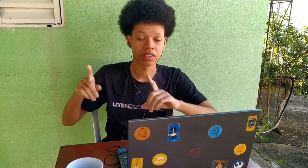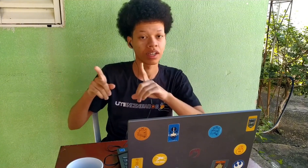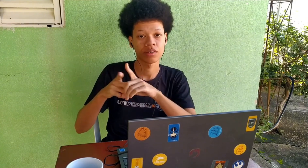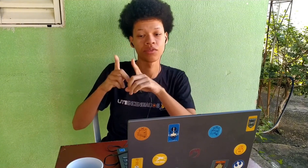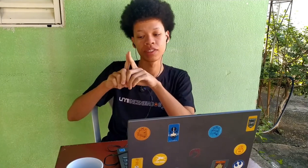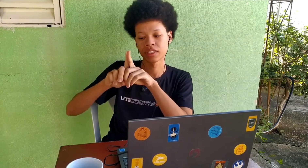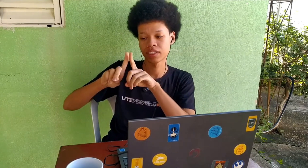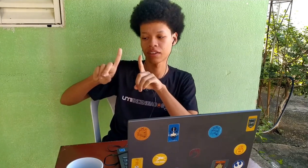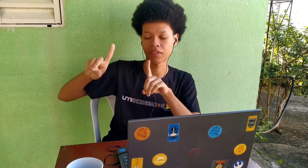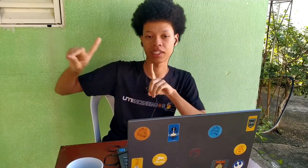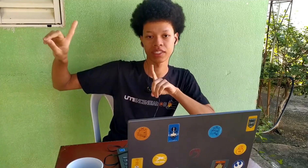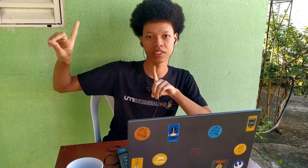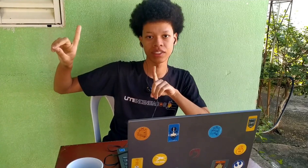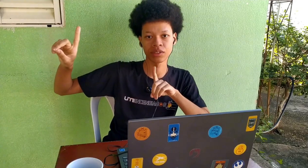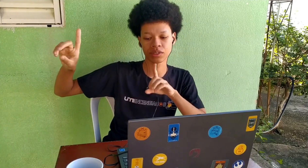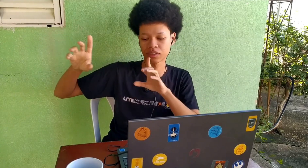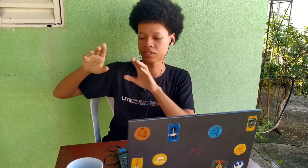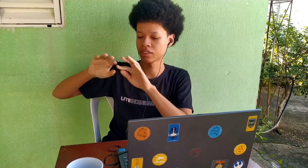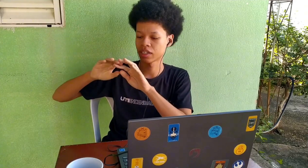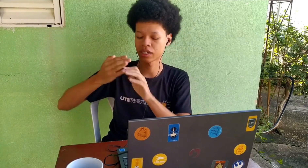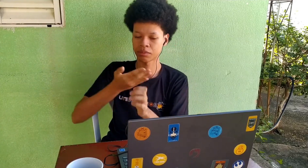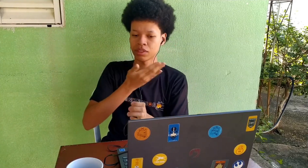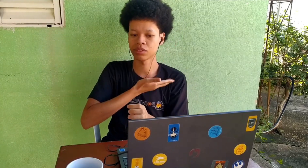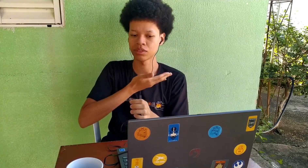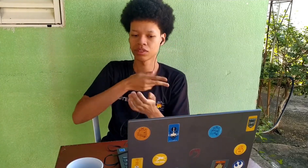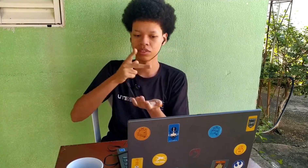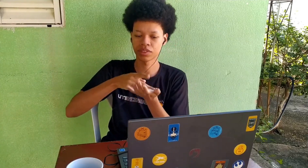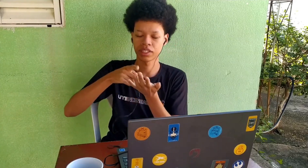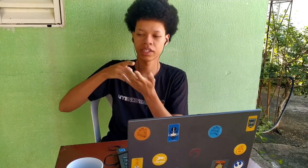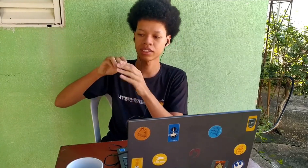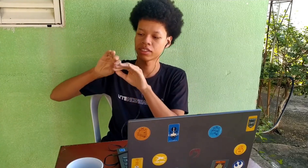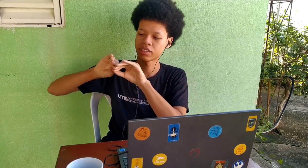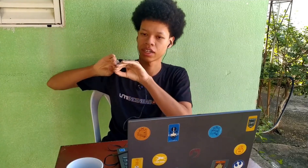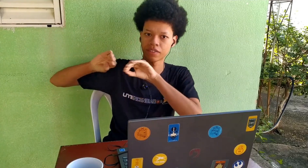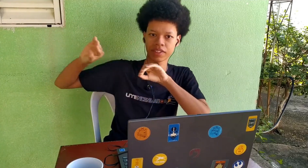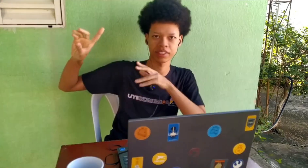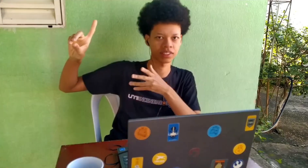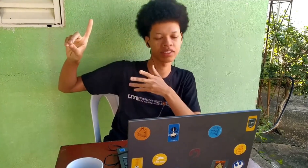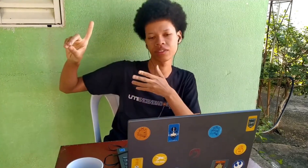Aí eu fiz assim: afasta de Deus, né? Amigo de verdade, afasta de Deus.